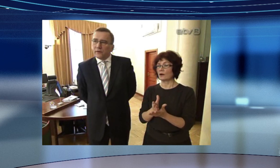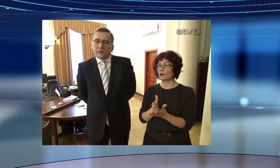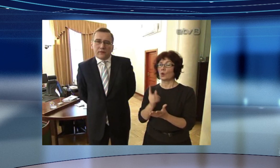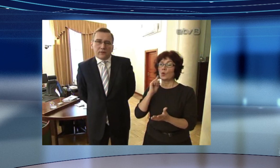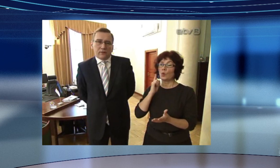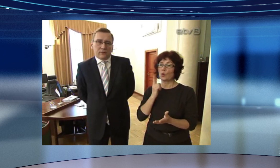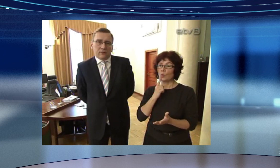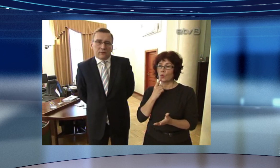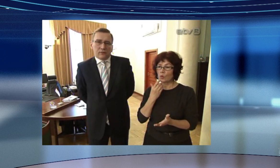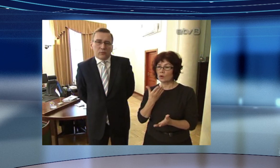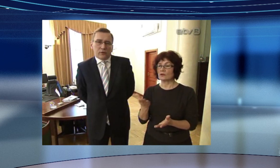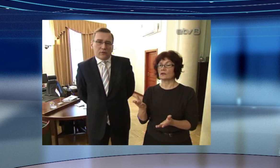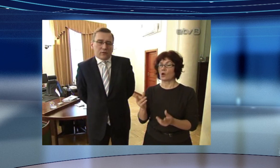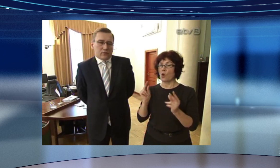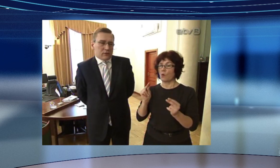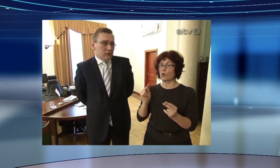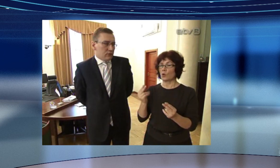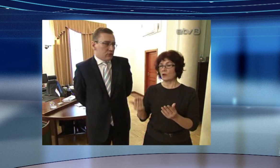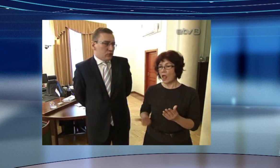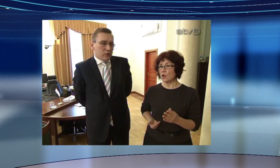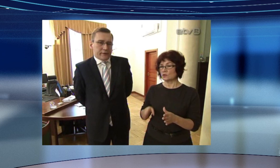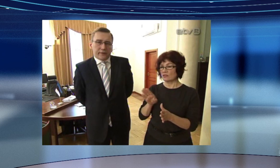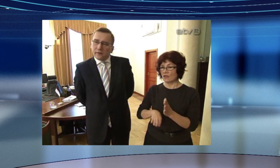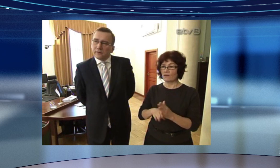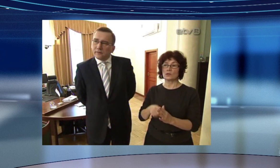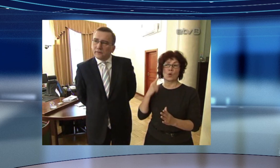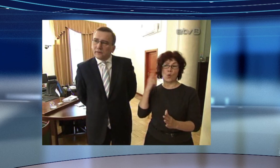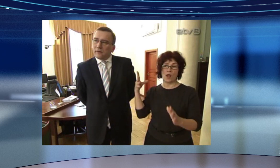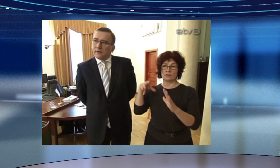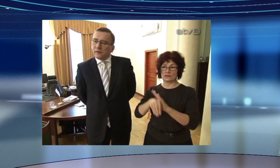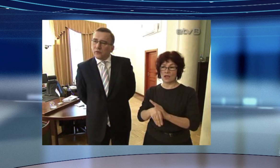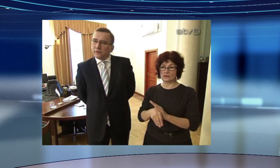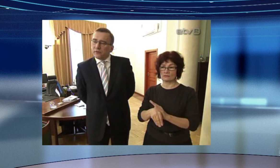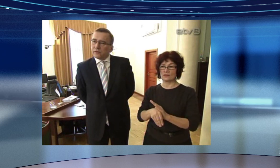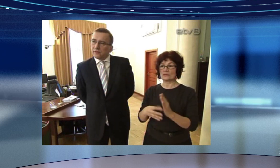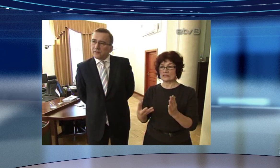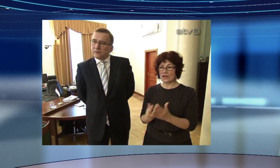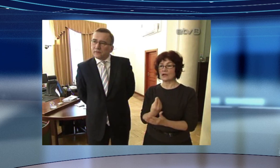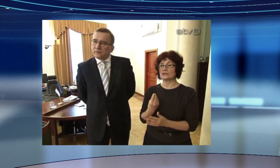kurdid loomulik osa ka koos kuulajate ka ja kuulajate ühiskonnast.